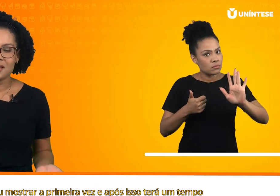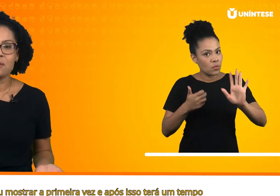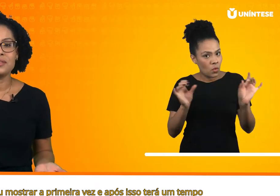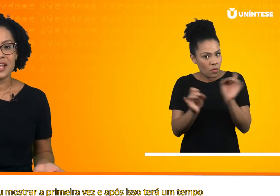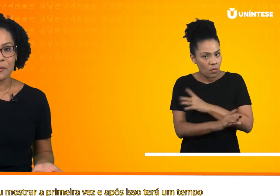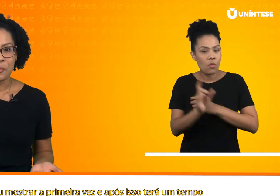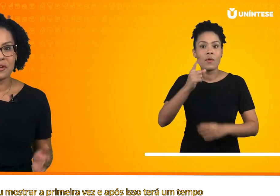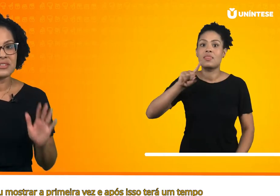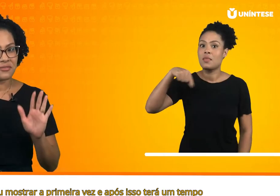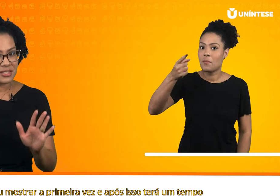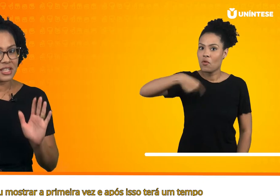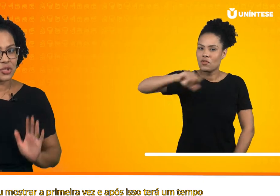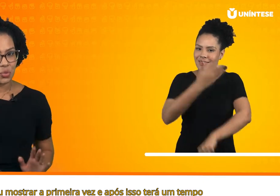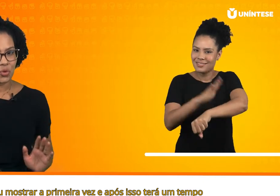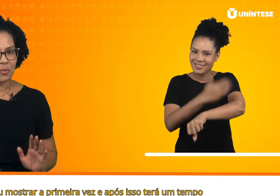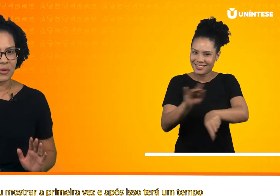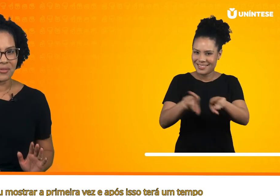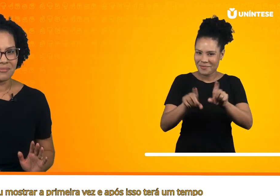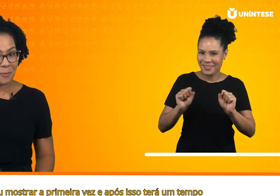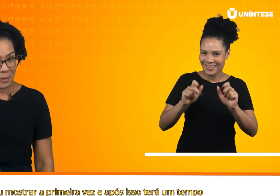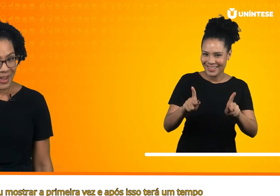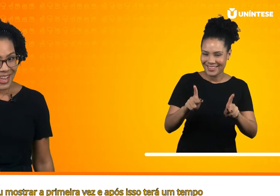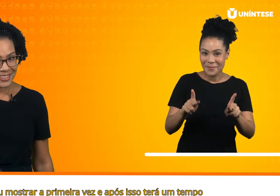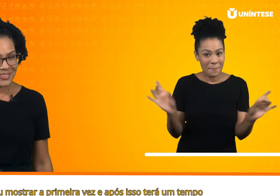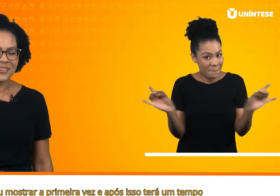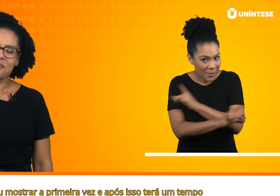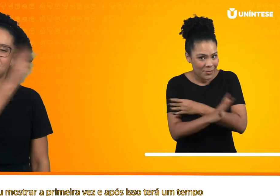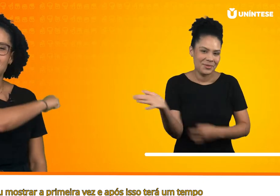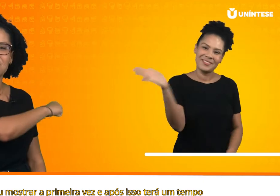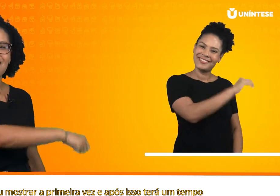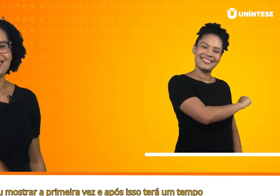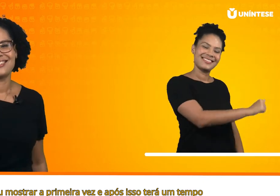um tempo para você fazer junto comigo. Preparado? Vamos lá!